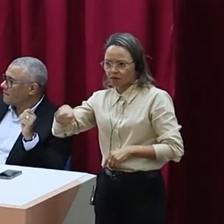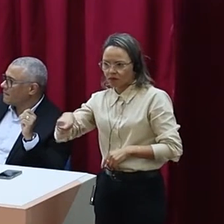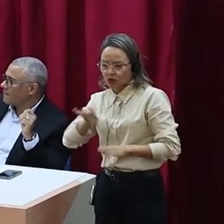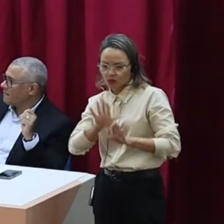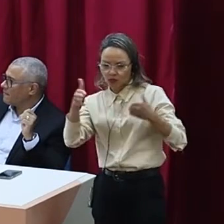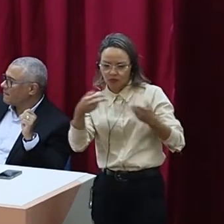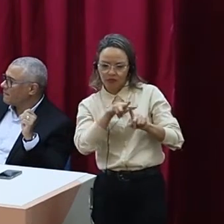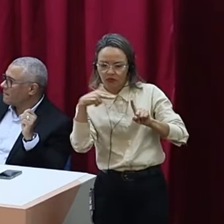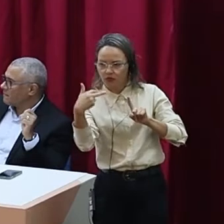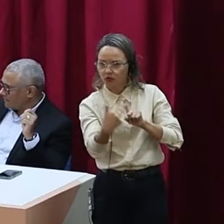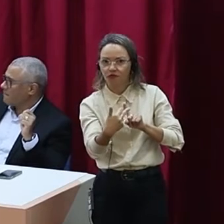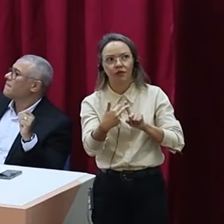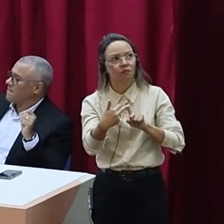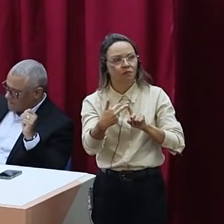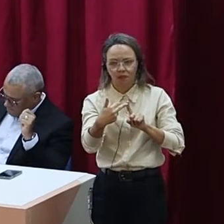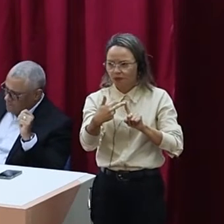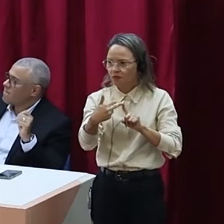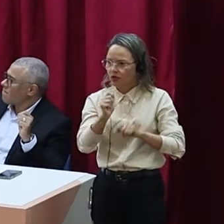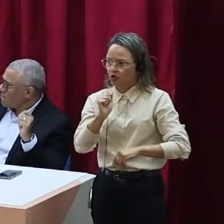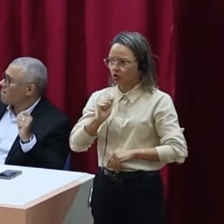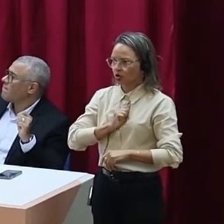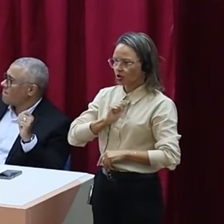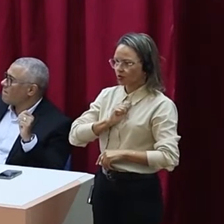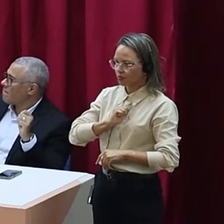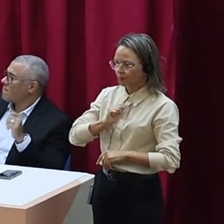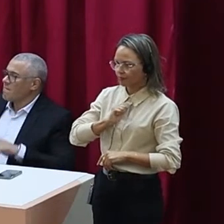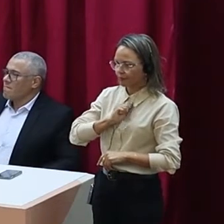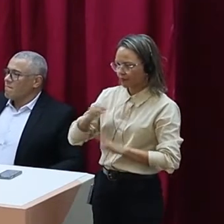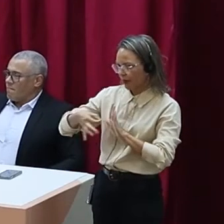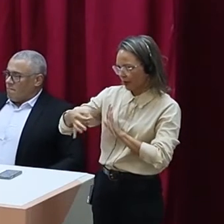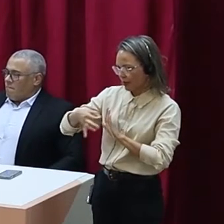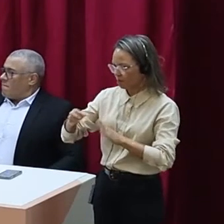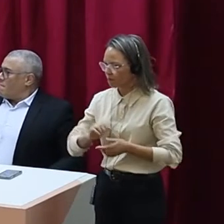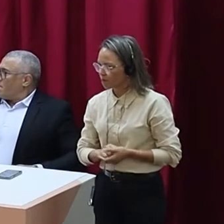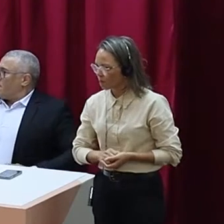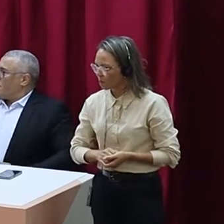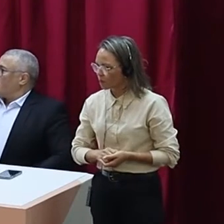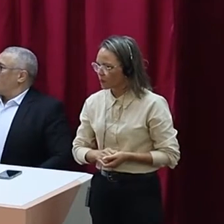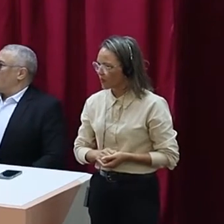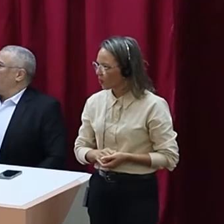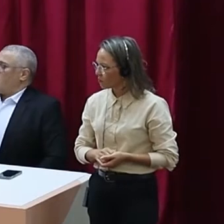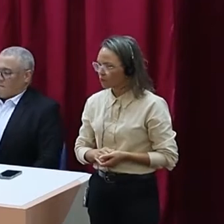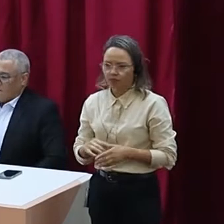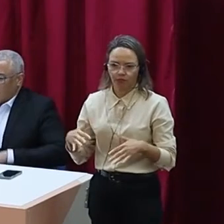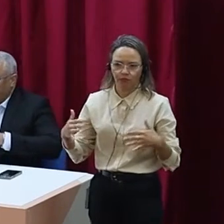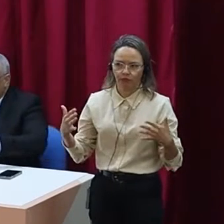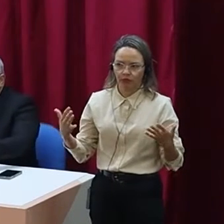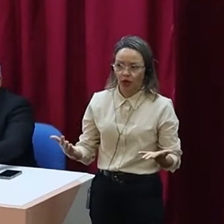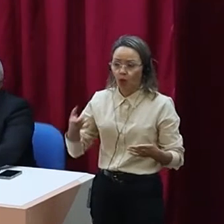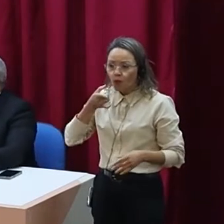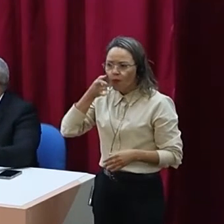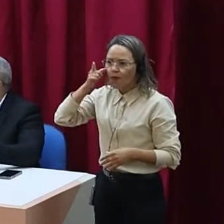antropología crítica, etnografía crítica. Entonces, onte, estuve hablando